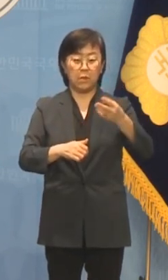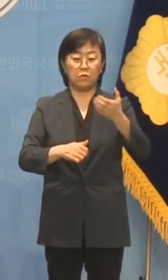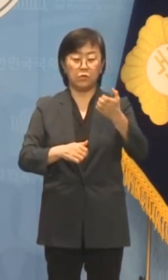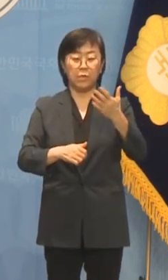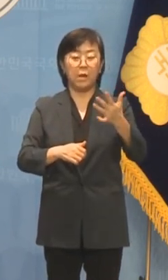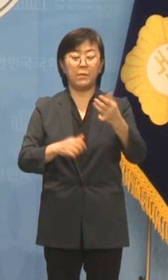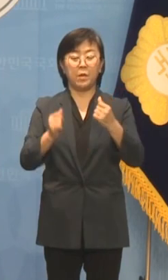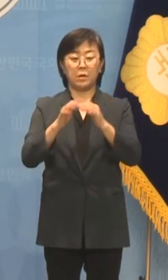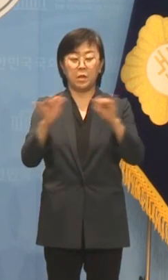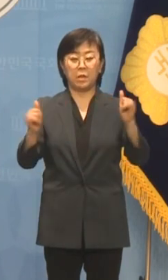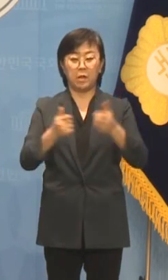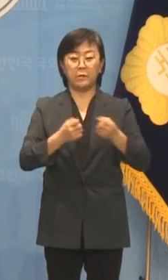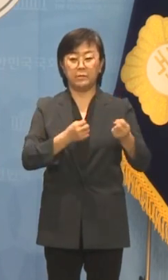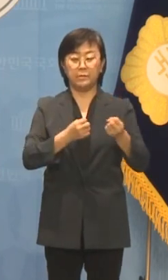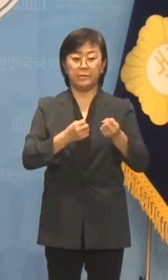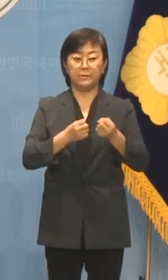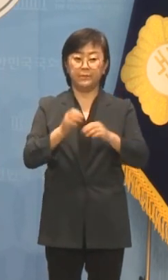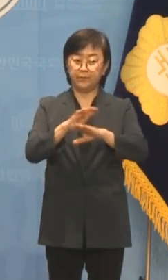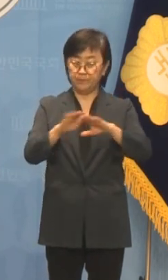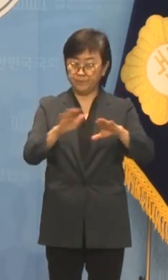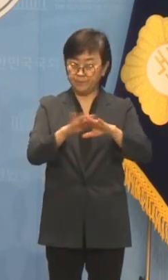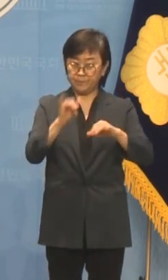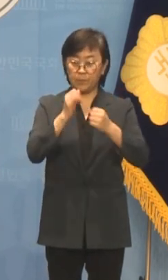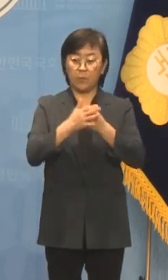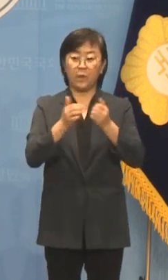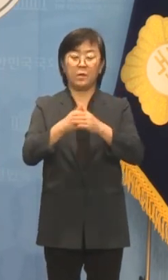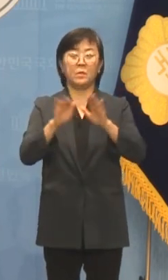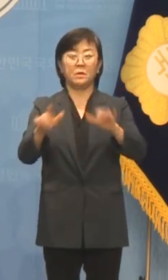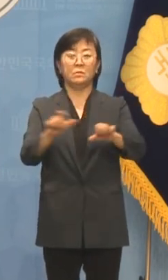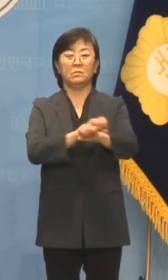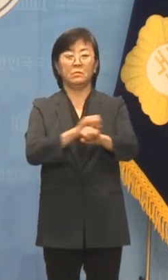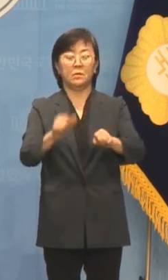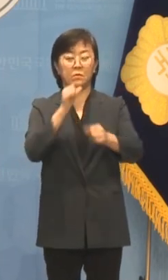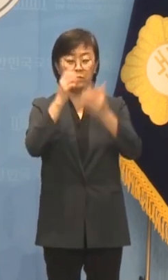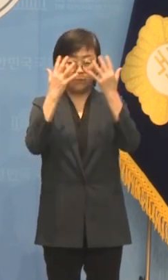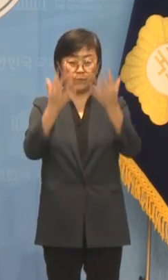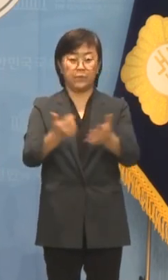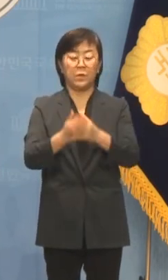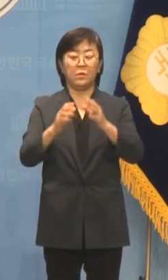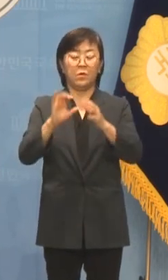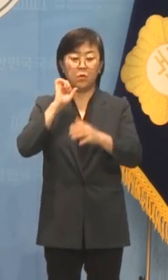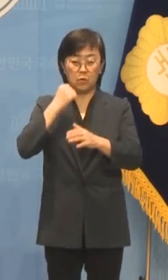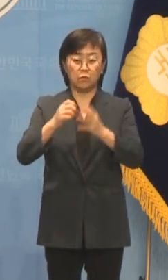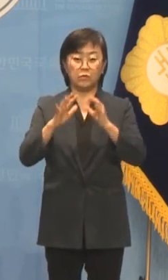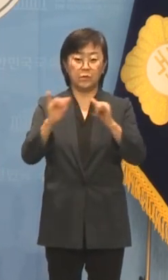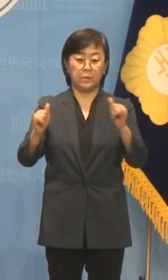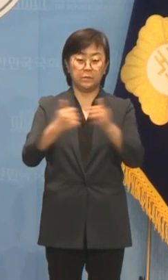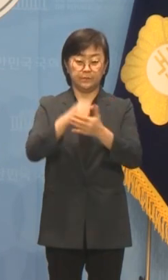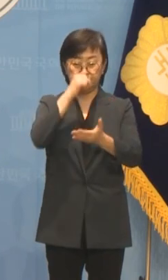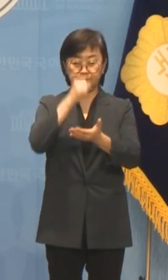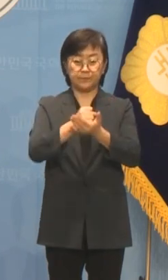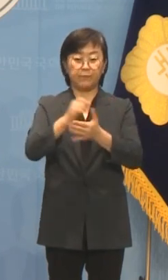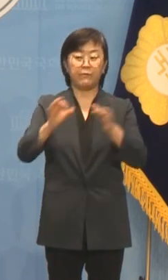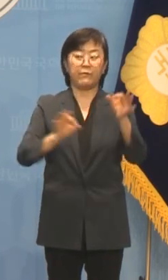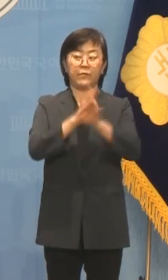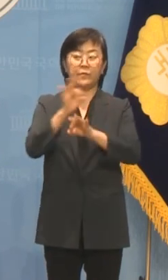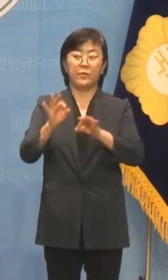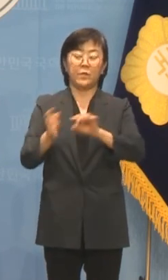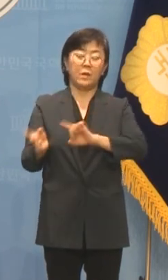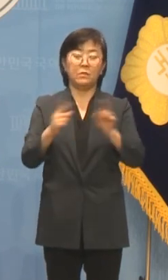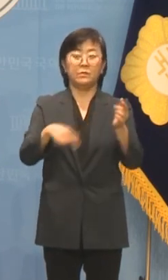5,398명에게 실시하였습니다. 이번 특별 사면은 어려움을 겪는 국민의 정상적인 경제활동 회복을